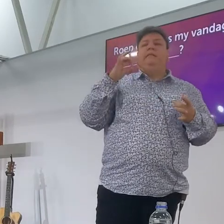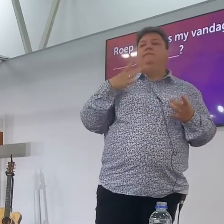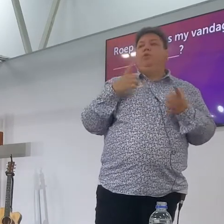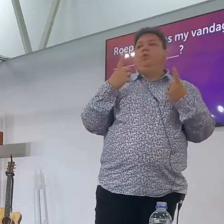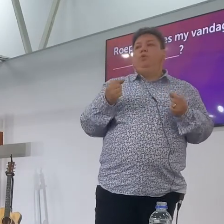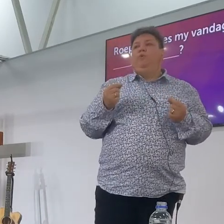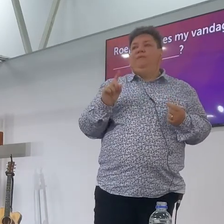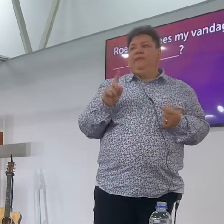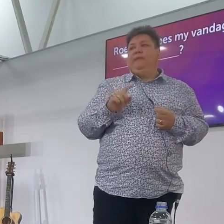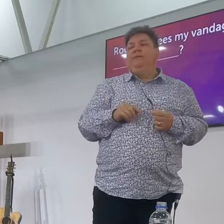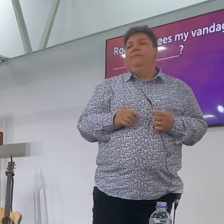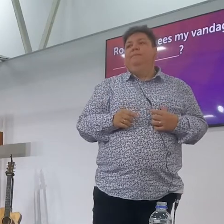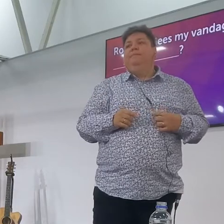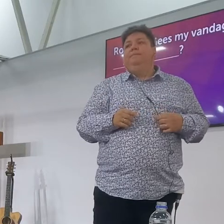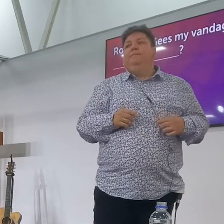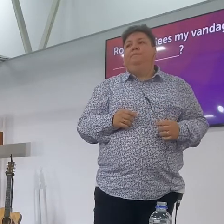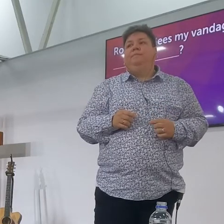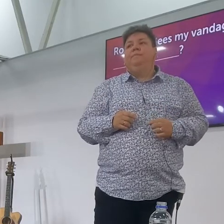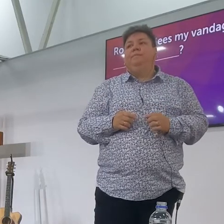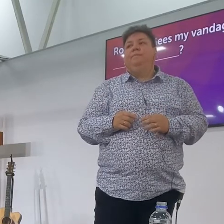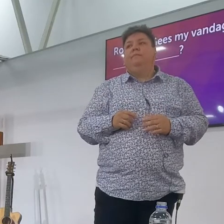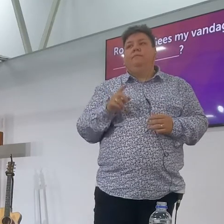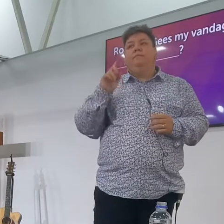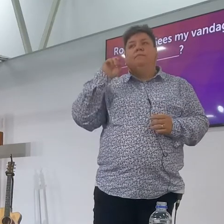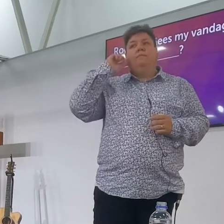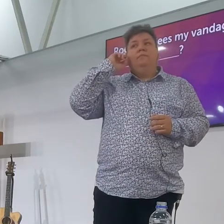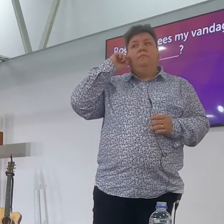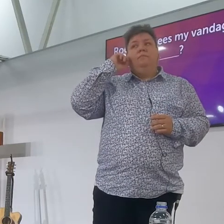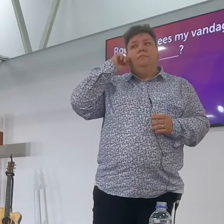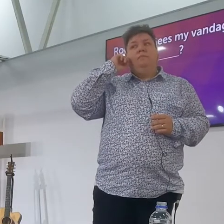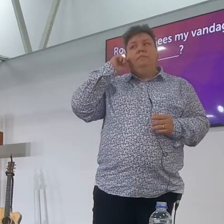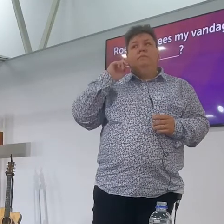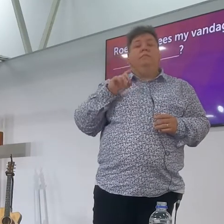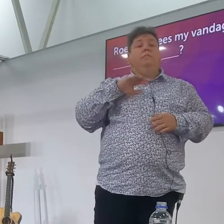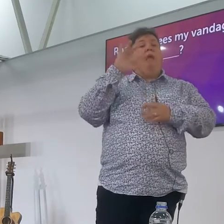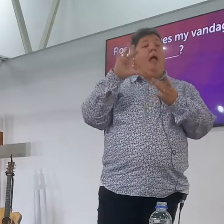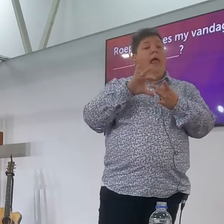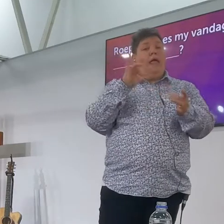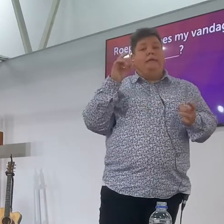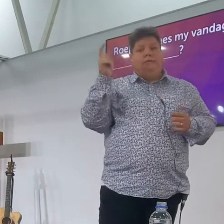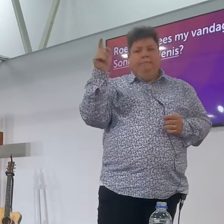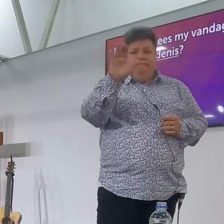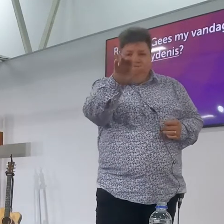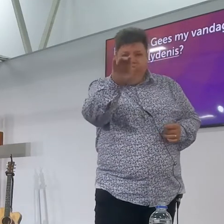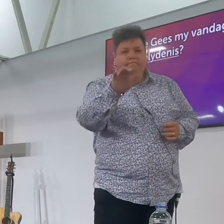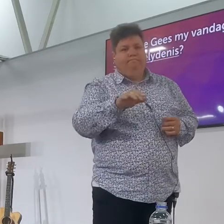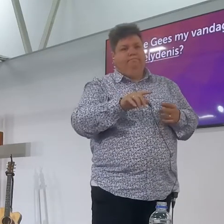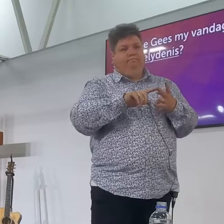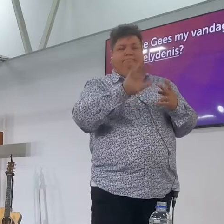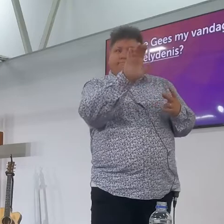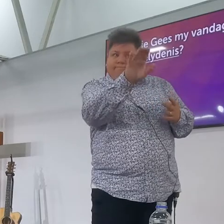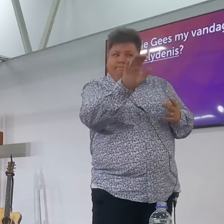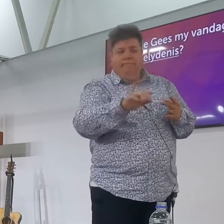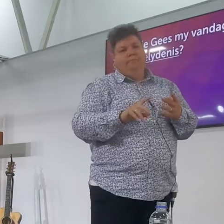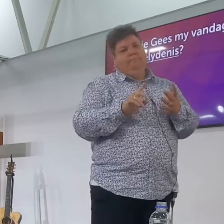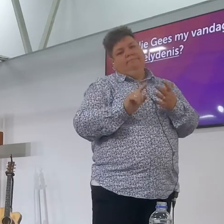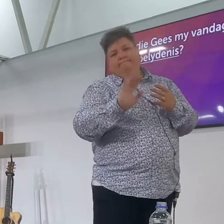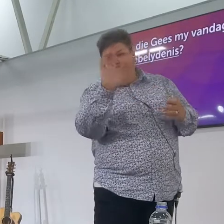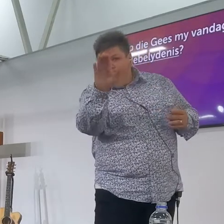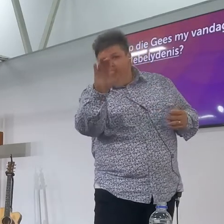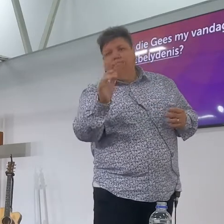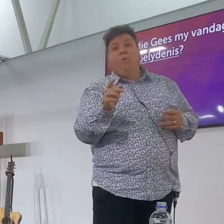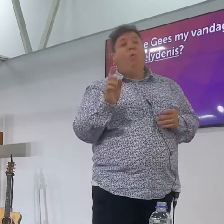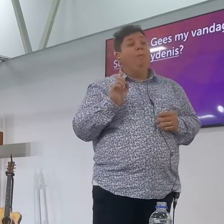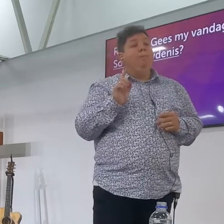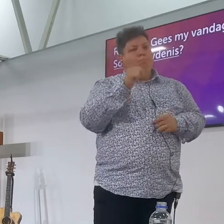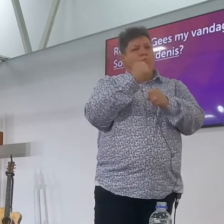tweede belangrike ding wat die Heilige Gees in my lewe wil doen, en dit is, die Heilige Gees roep my vandag tot sondebelydenis. Dit gaan